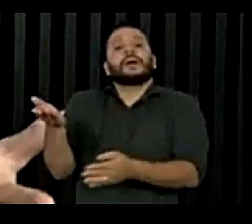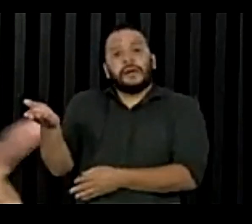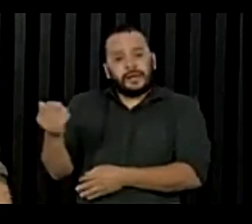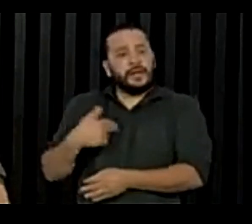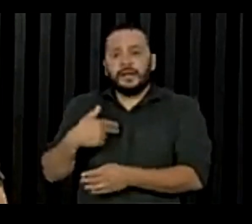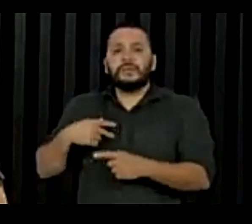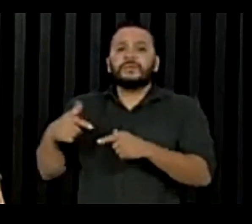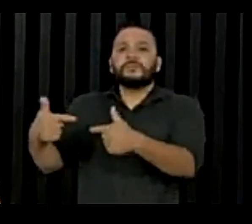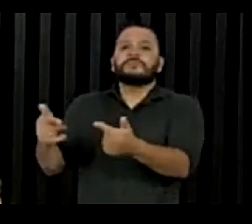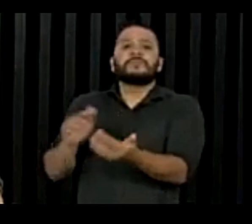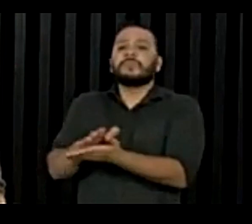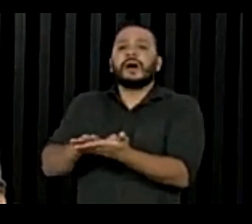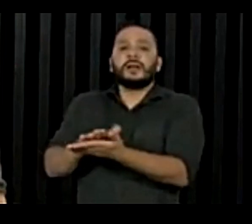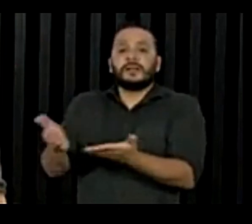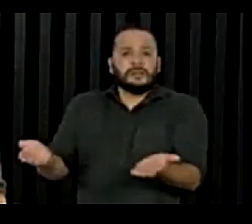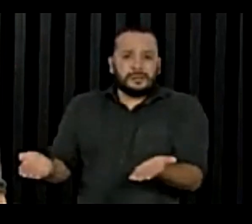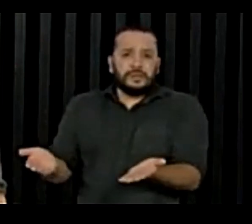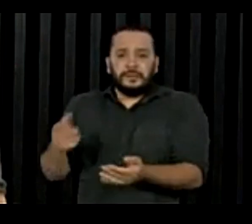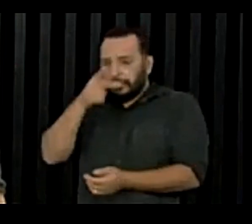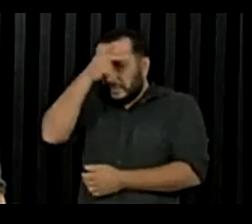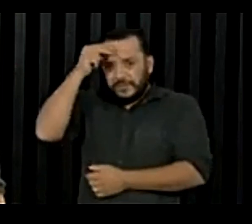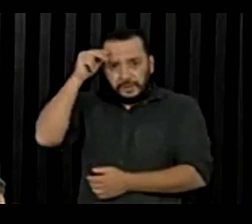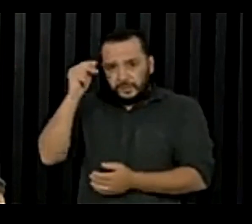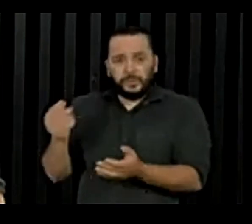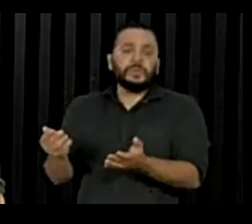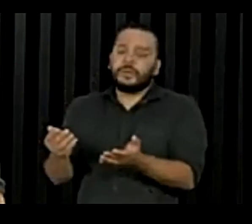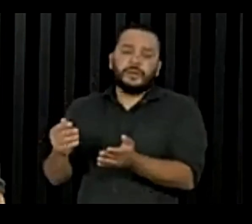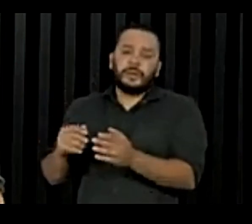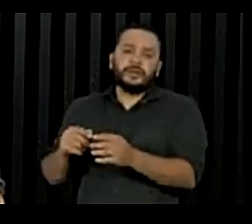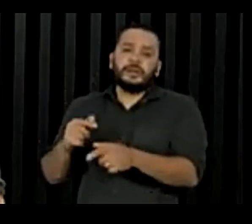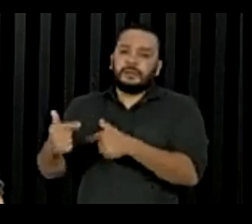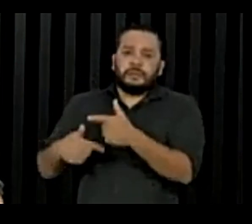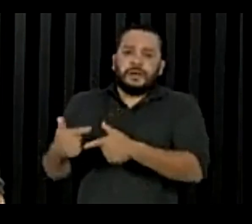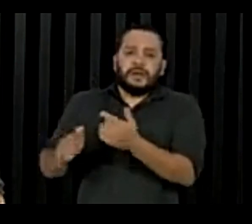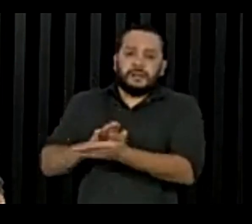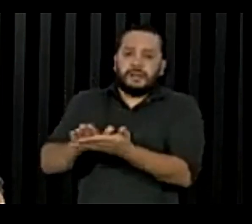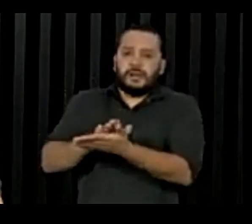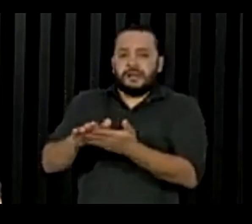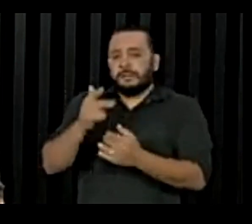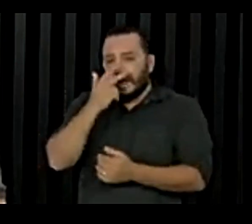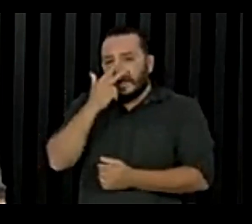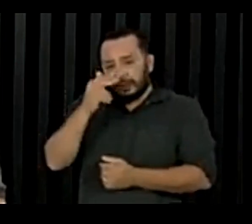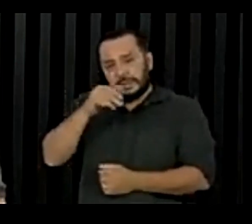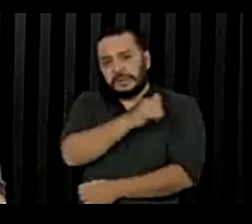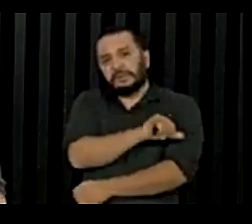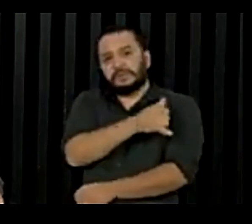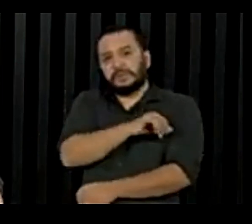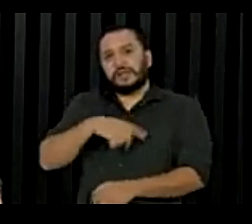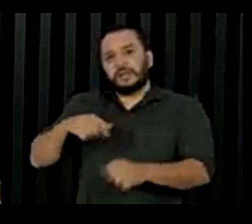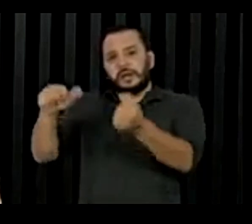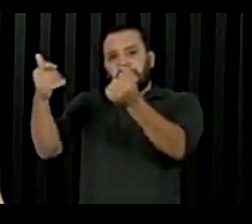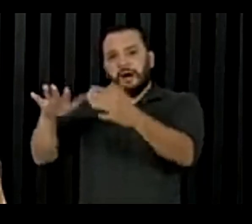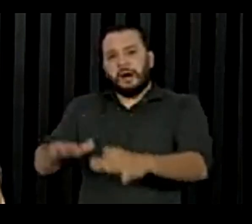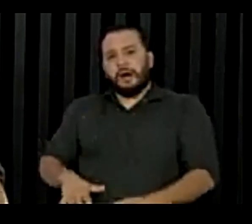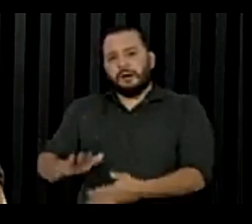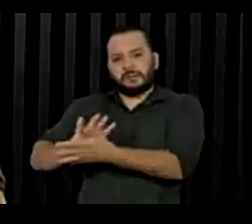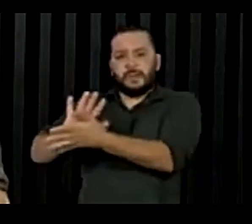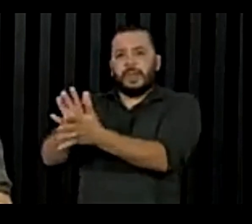ele faz na Prefeitura do Rio de Janeiro. O Rio de Janeiro está completamente destroçado. O Rio de Janeiro